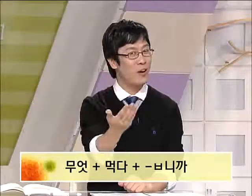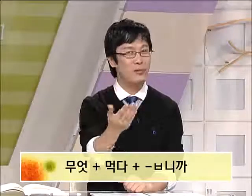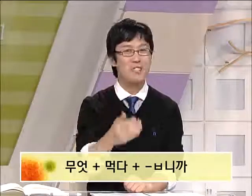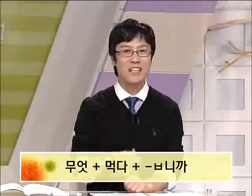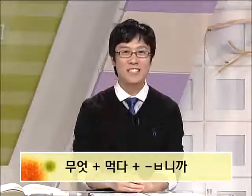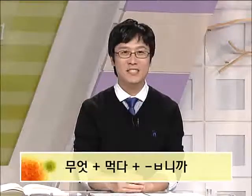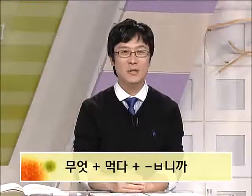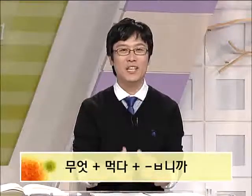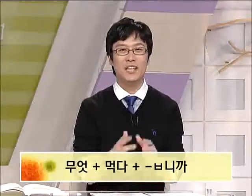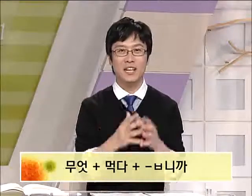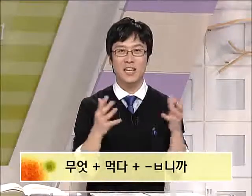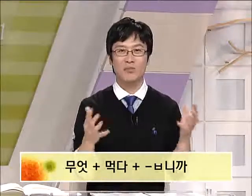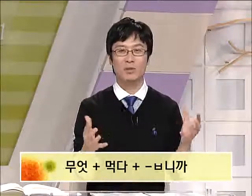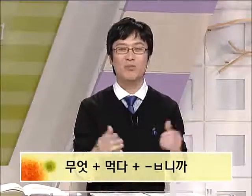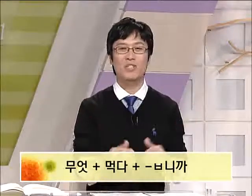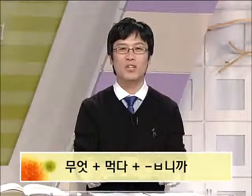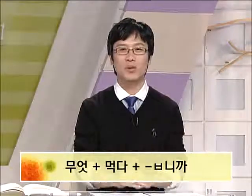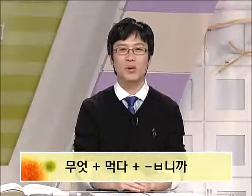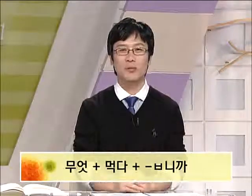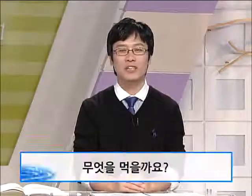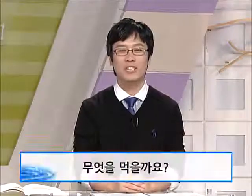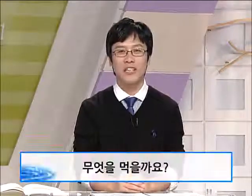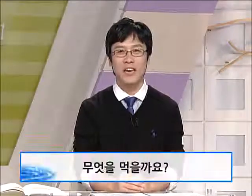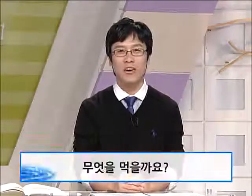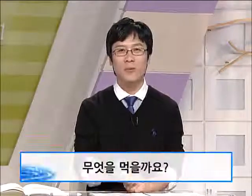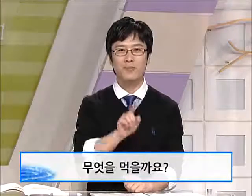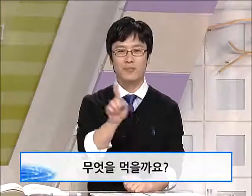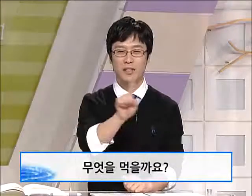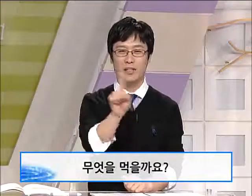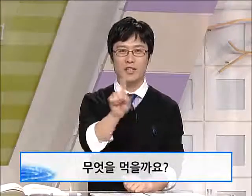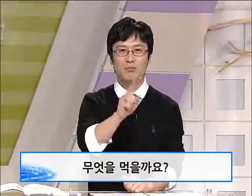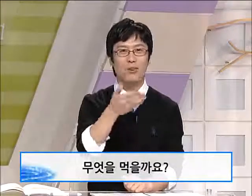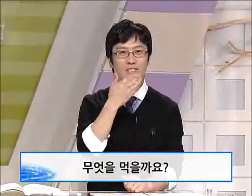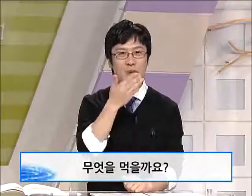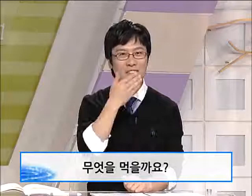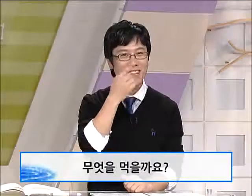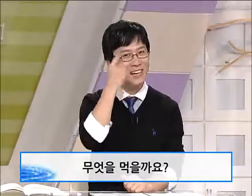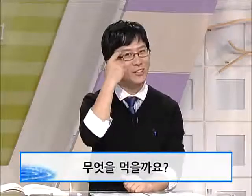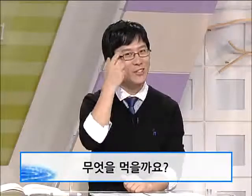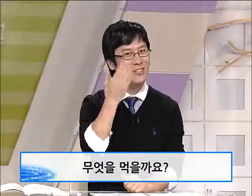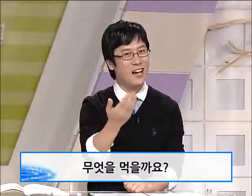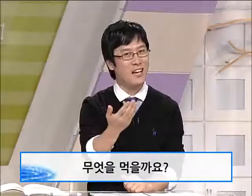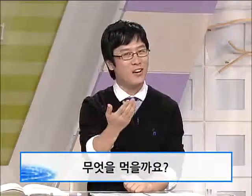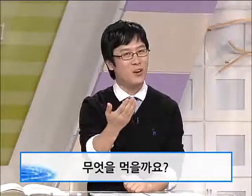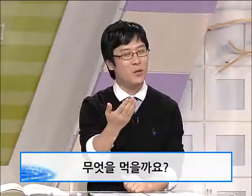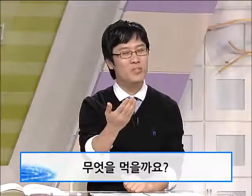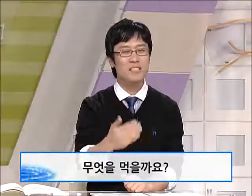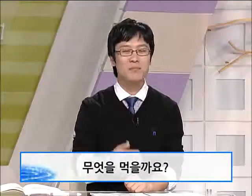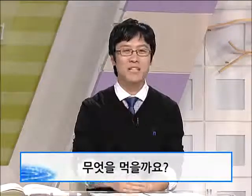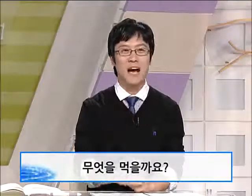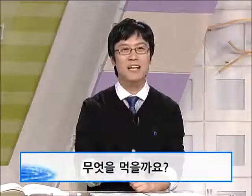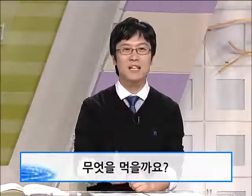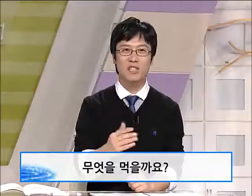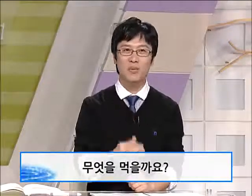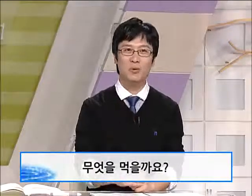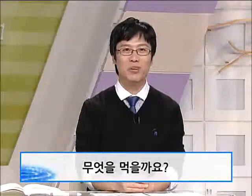어렵지 않으시죠? 제가 다시 한번 문장을 통해 보여드릴게요. 무엇을 먹을까요? 자, 어렵지 않습니다. 다 같이 한번 해보도록